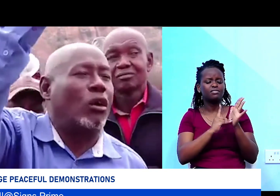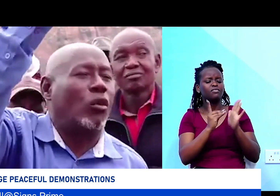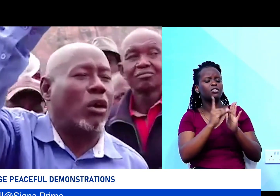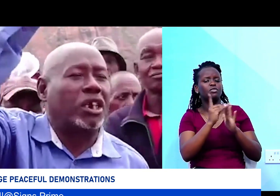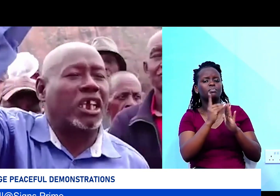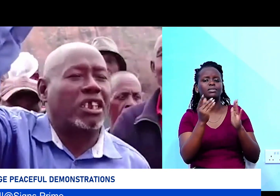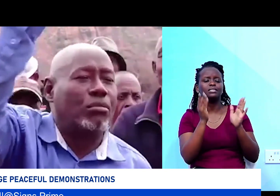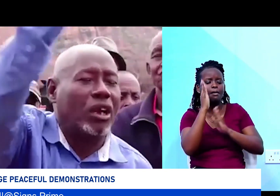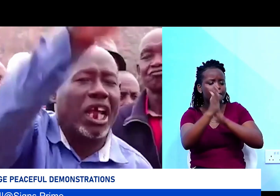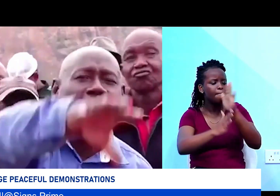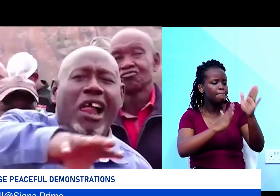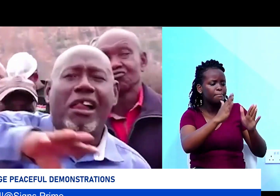wa kutengeza mbolea.